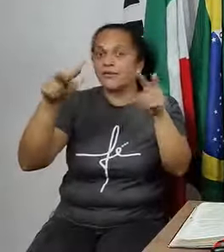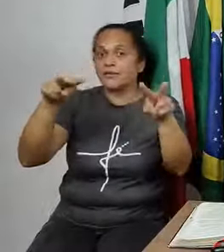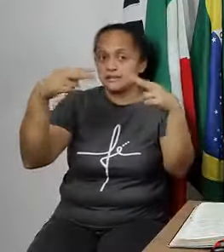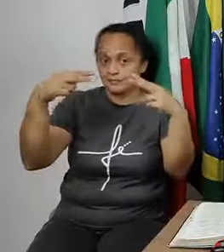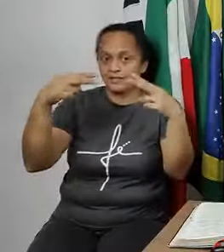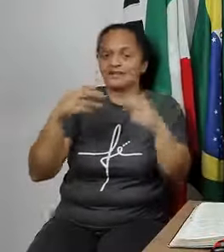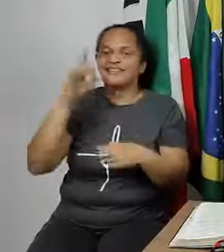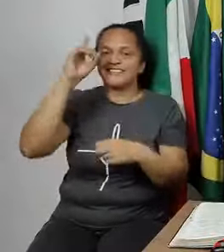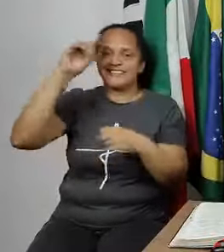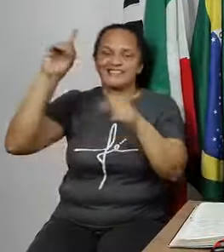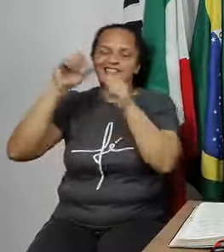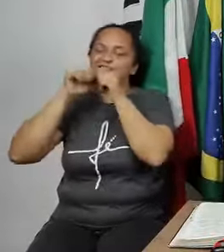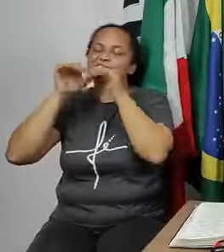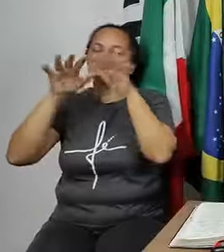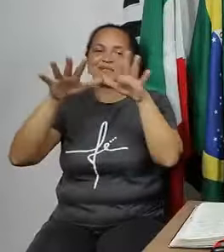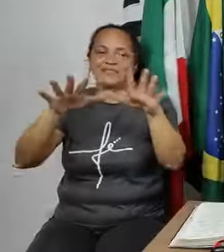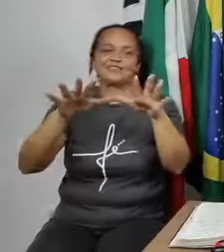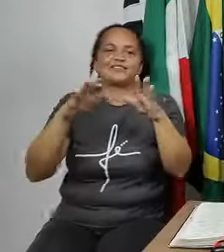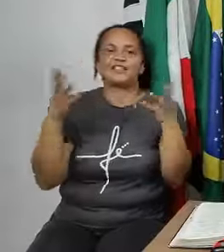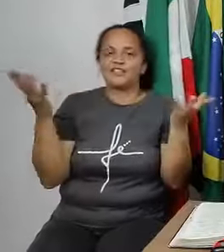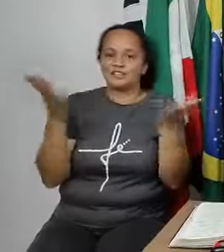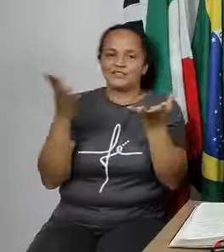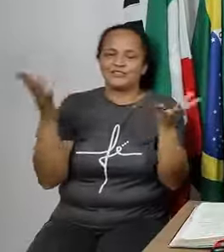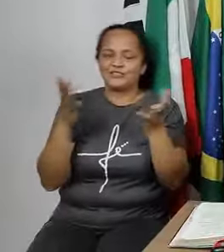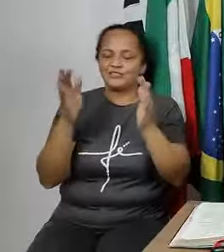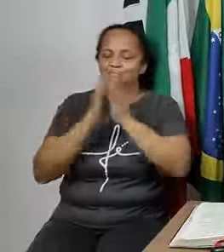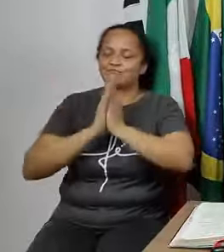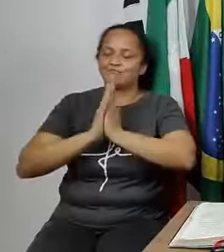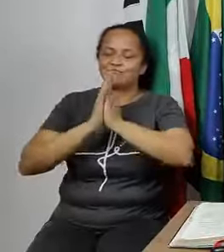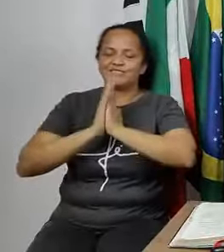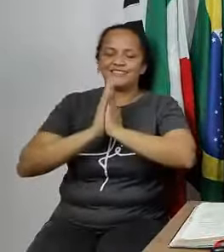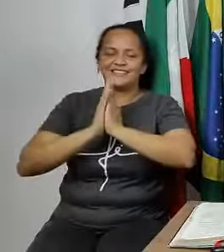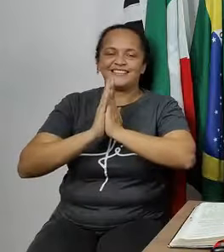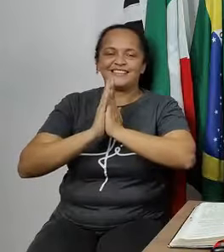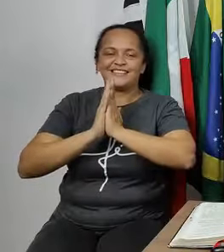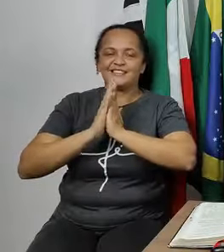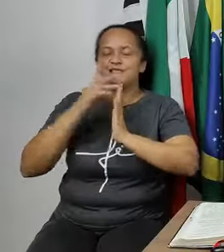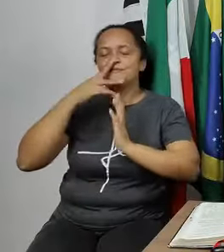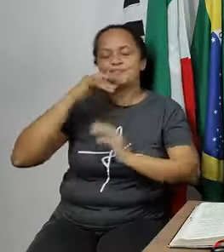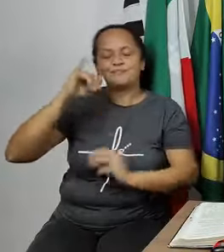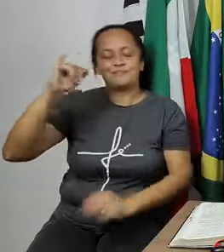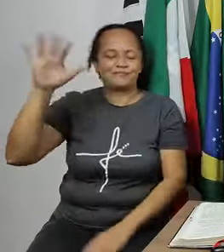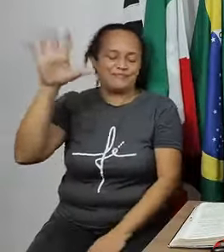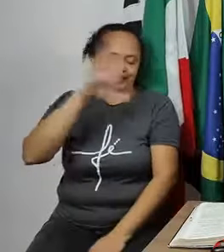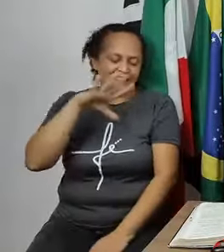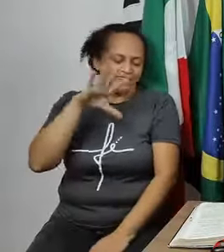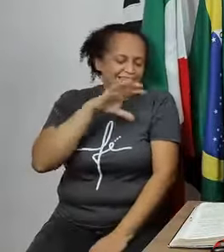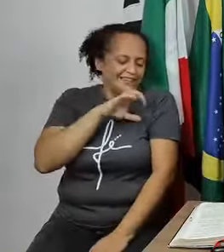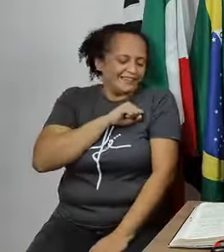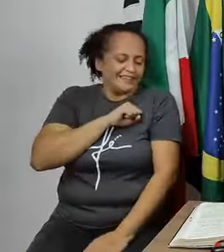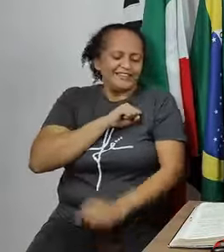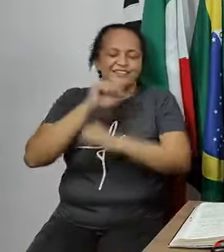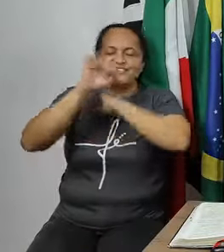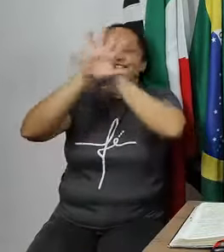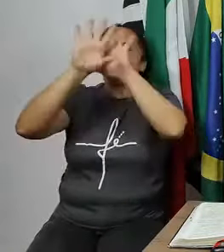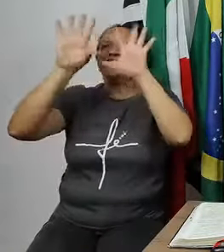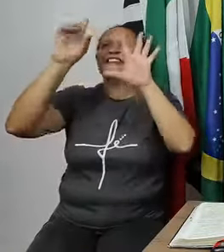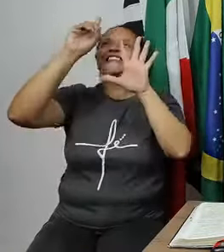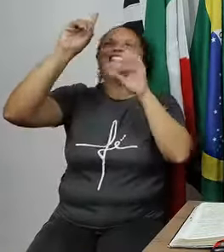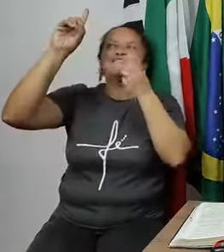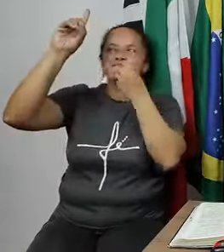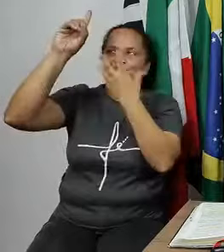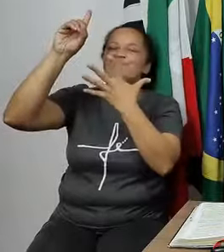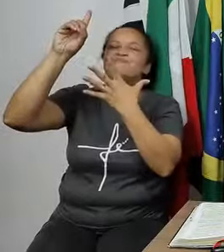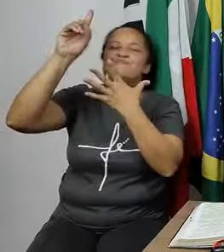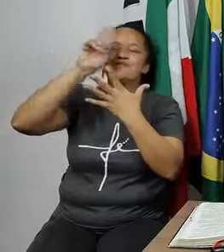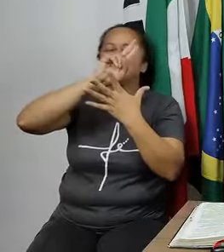E agora eu quero fazer uma oração por vocês, tá bom? Pai querido, Pai glorioso, Pai bendito, eu, em nome do